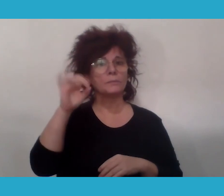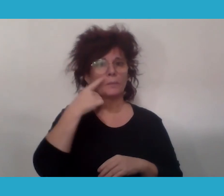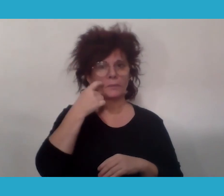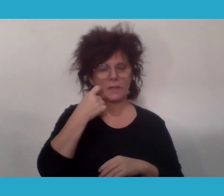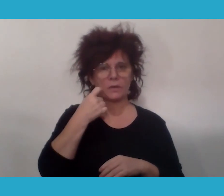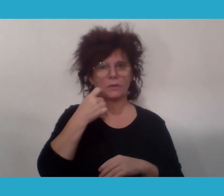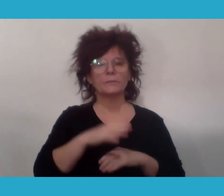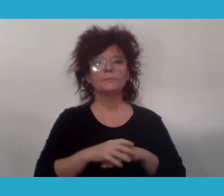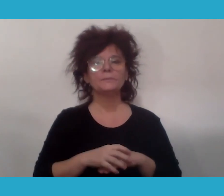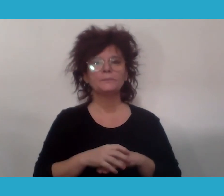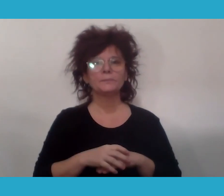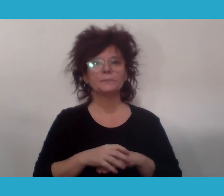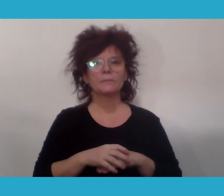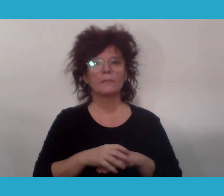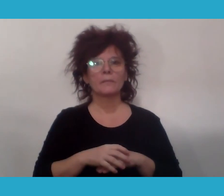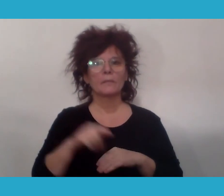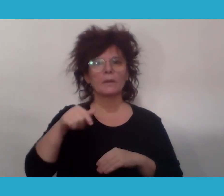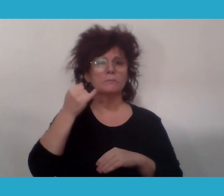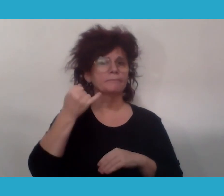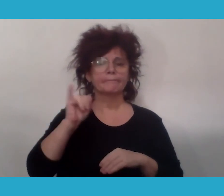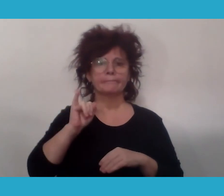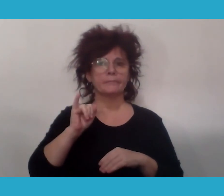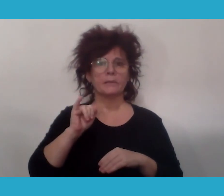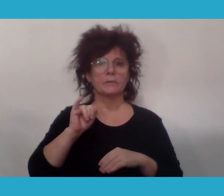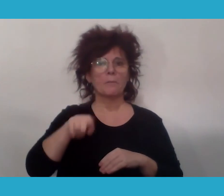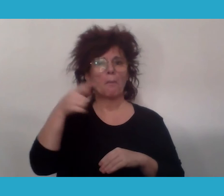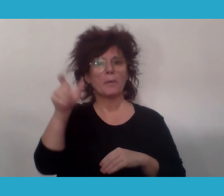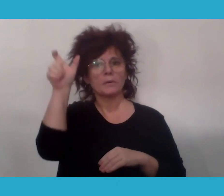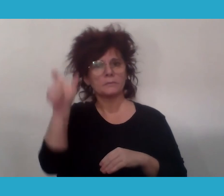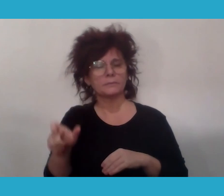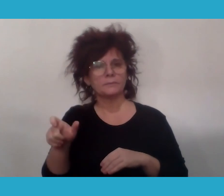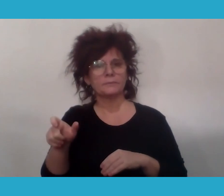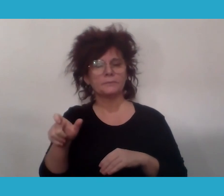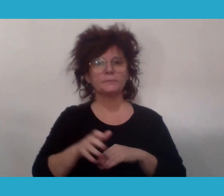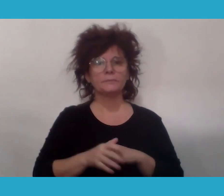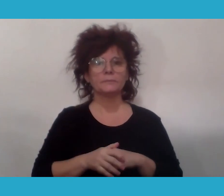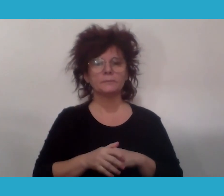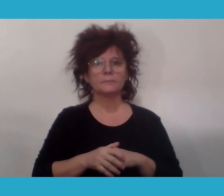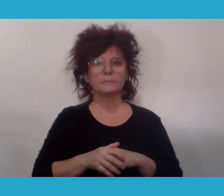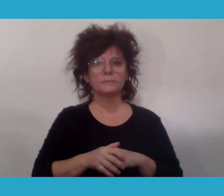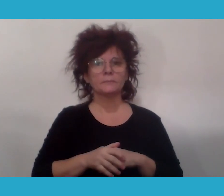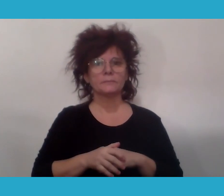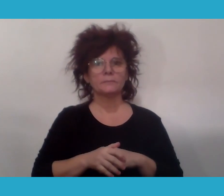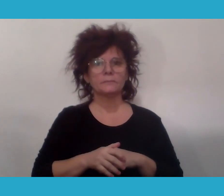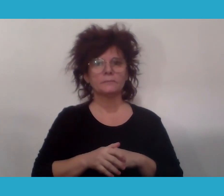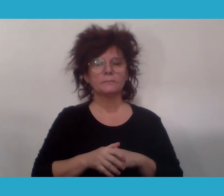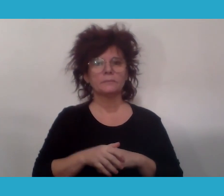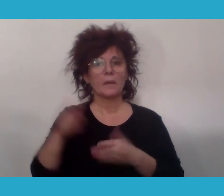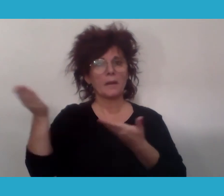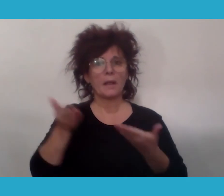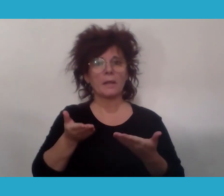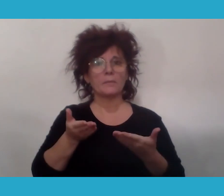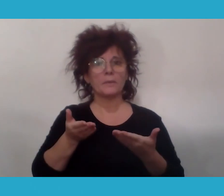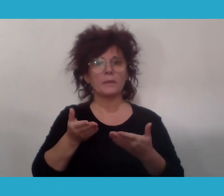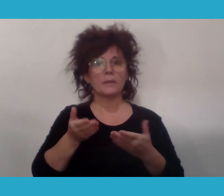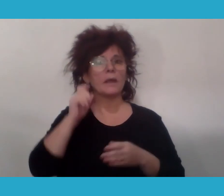Gabriel, orador 208, quien no se encuentra presente en la sala, por lo que se pasa a dar la palabra a la siguiente oradora. Se le invita a participar